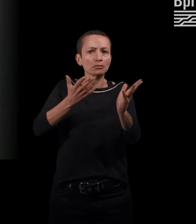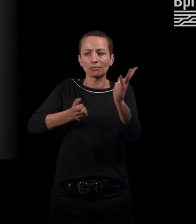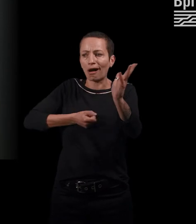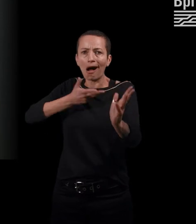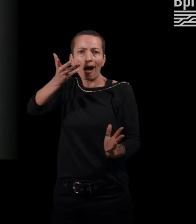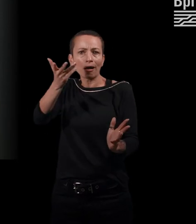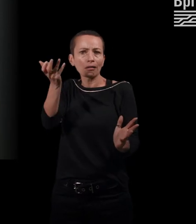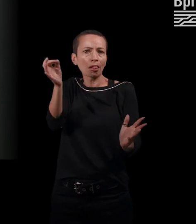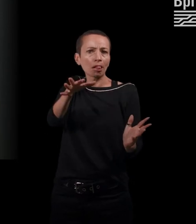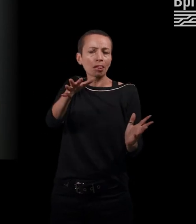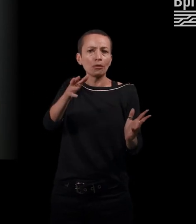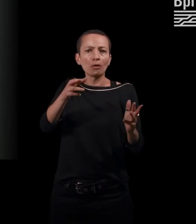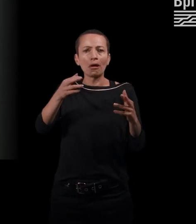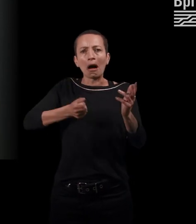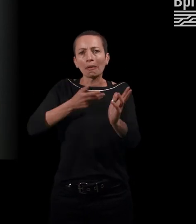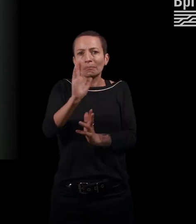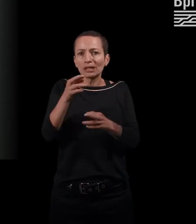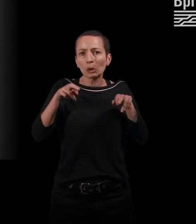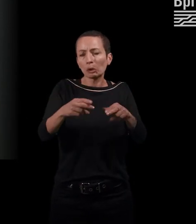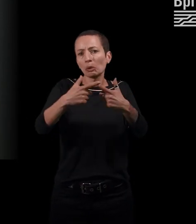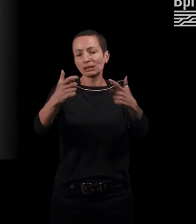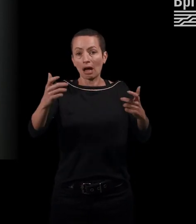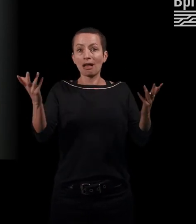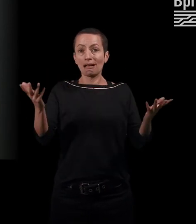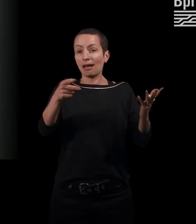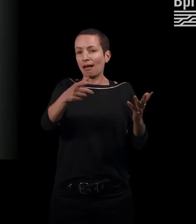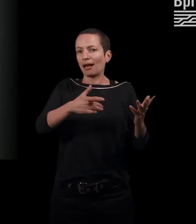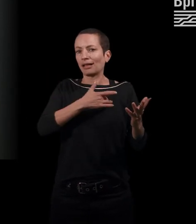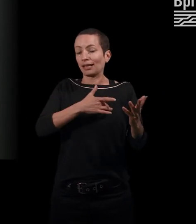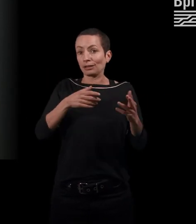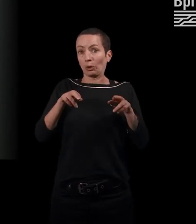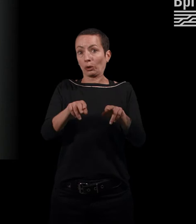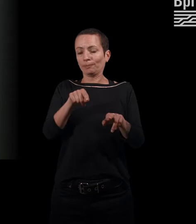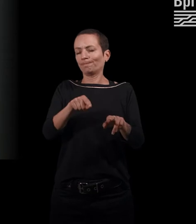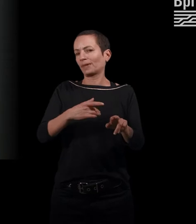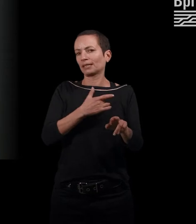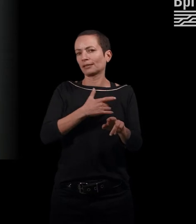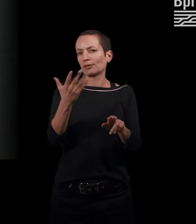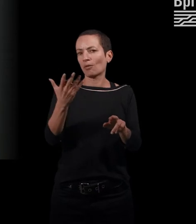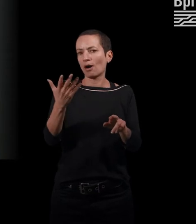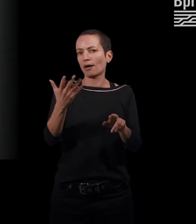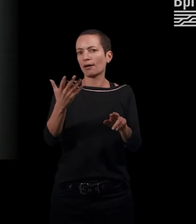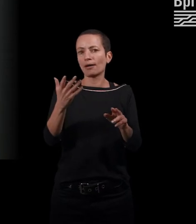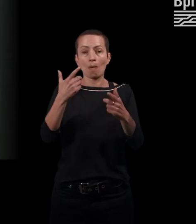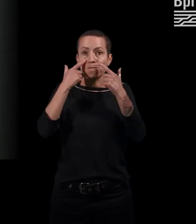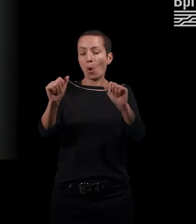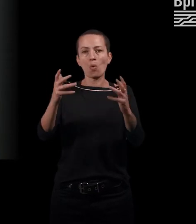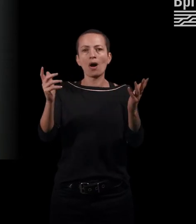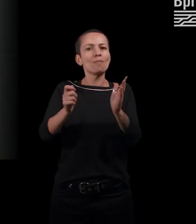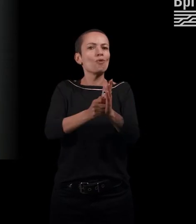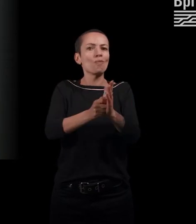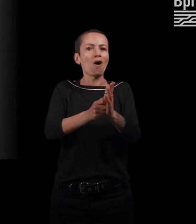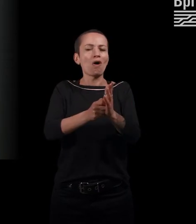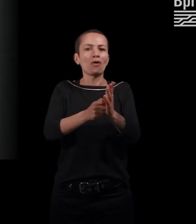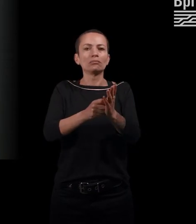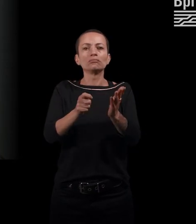création artistique, par la pratique urbaine, etc. Et ce qui est intéressant dans cette rue, c'est qu'il y a une césure claire à